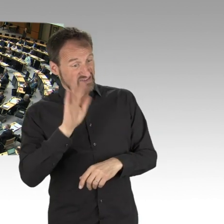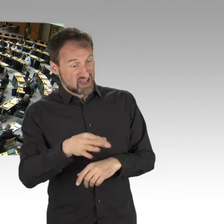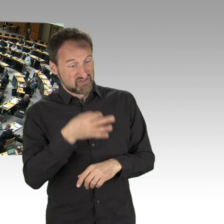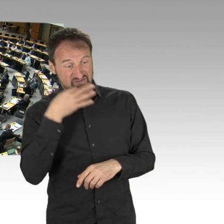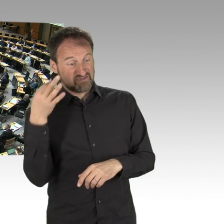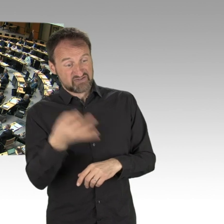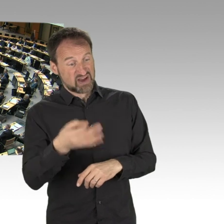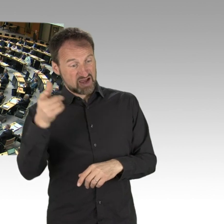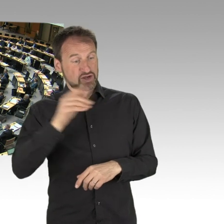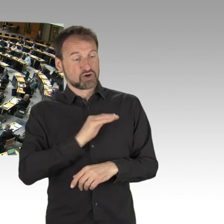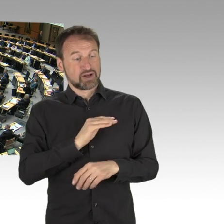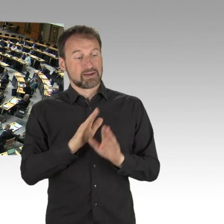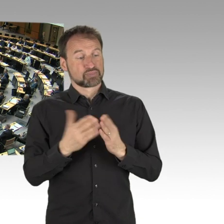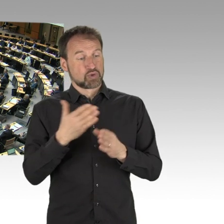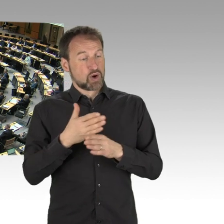Ja, Herr Präsident.